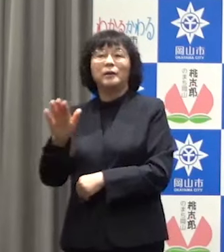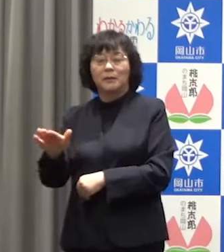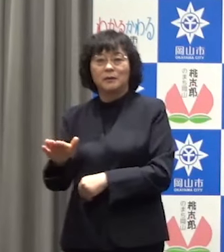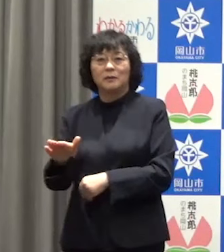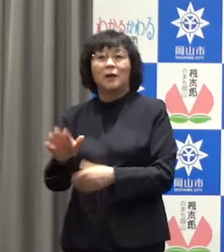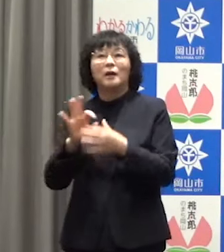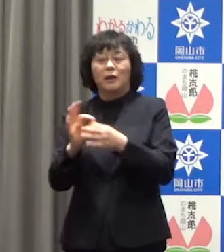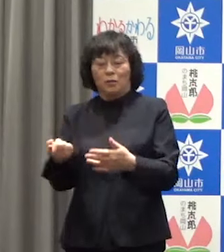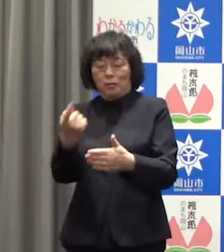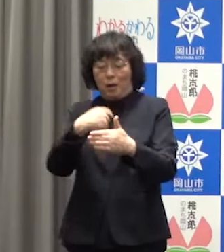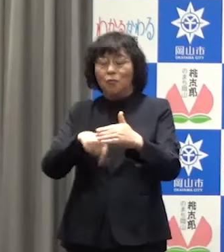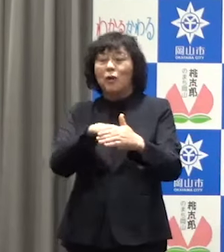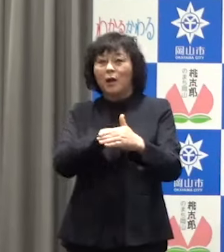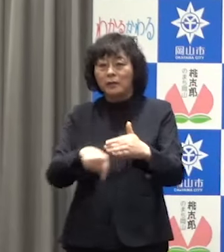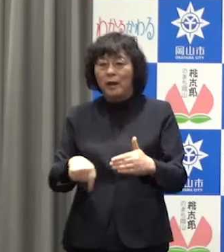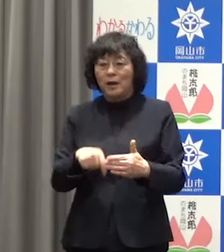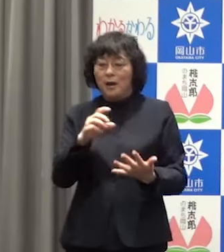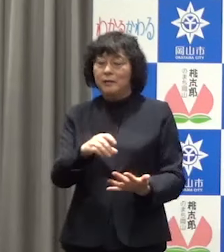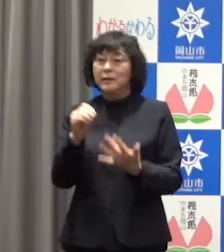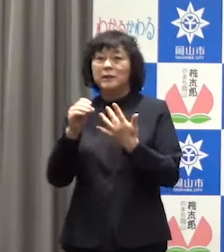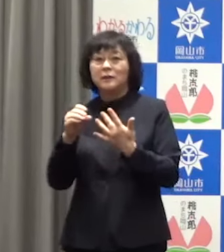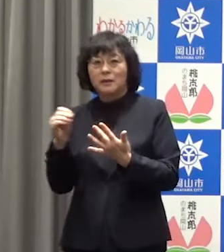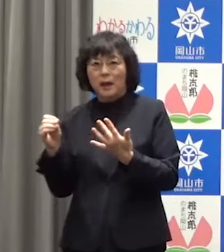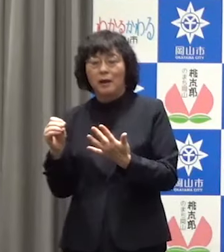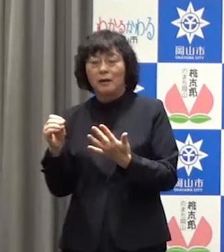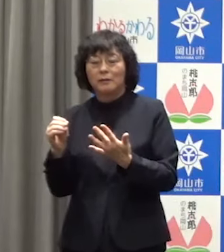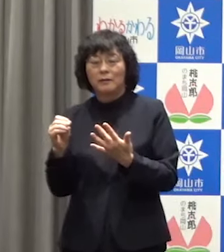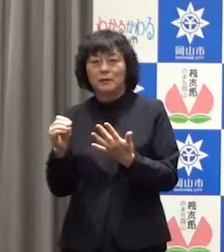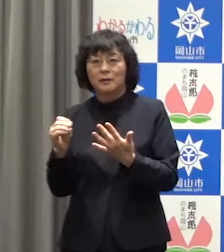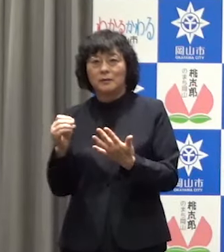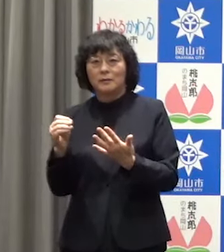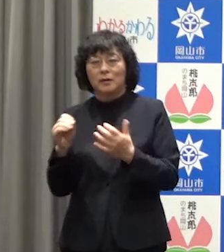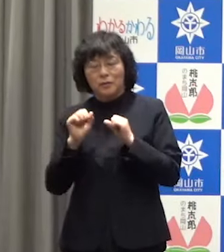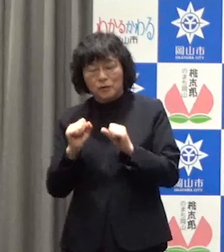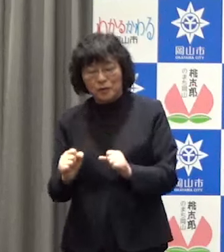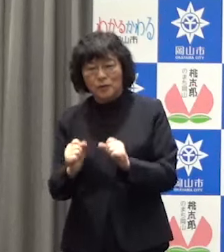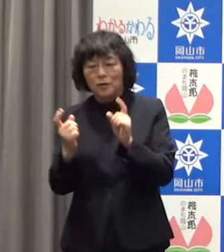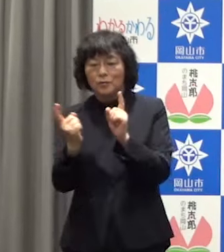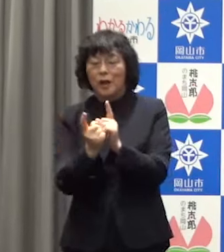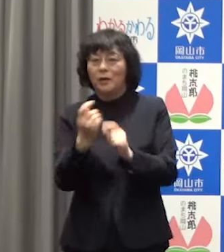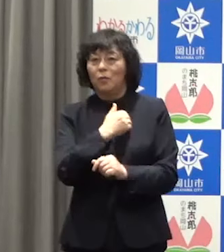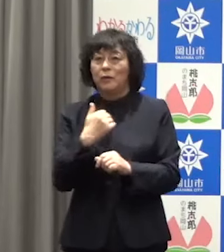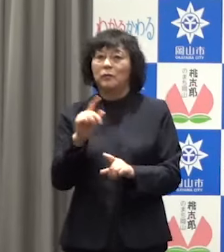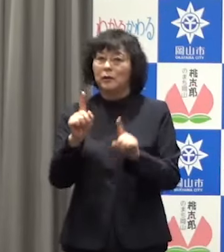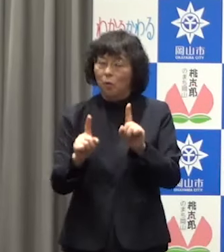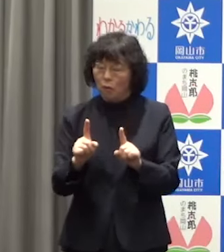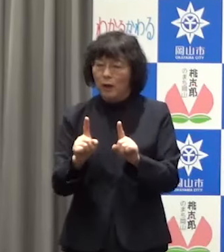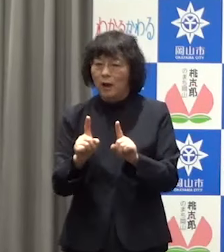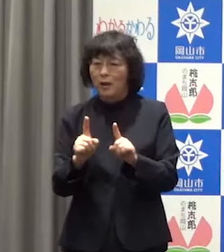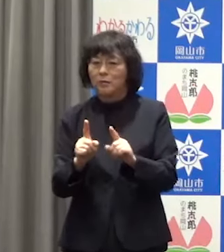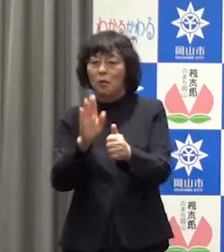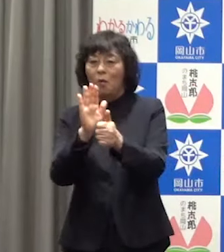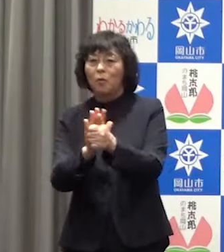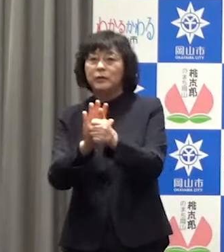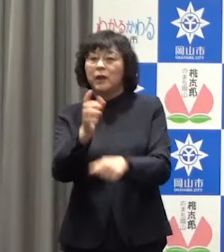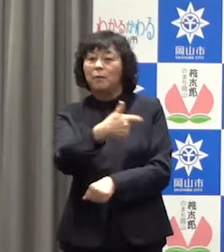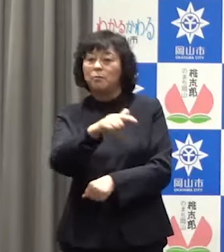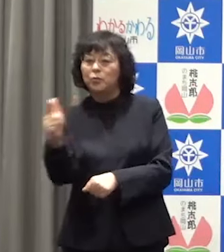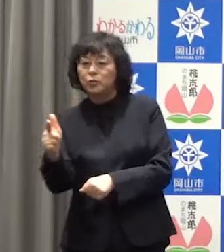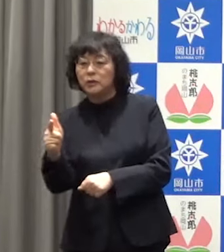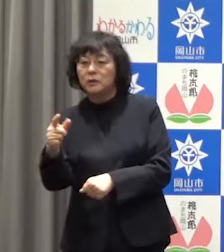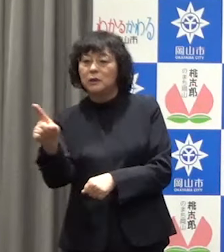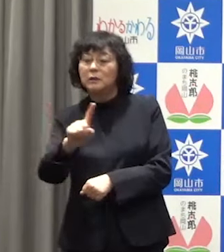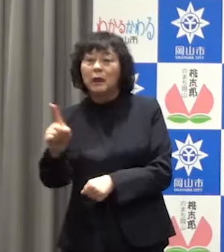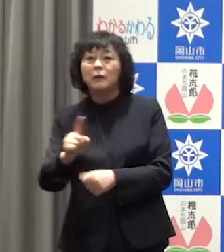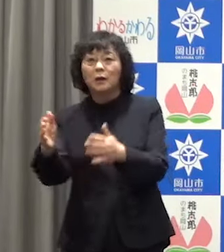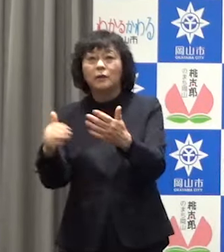で、そういった人選をしたりだとか対応が可能かどうかとか、あと支援物資についてもどういったものなら支援可能かというような